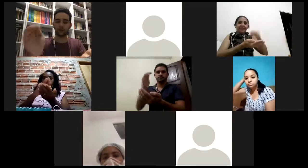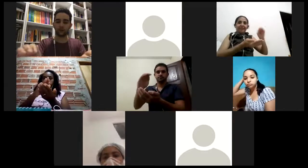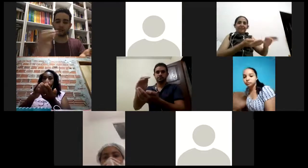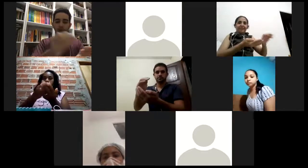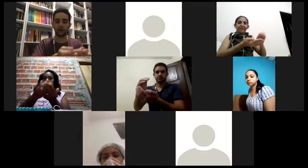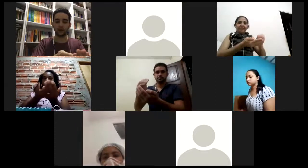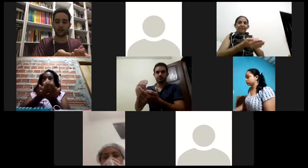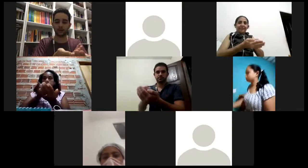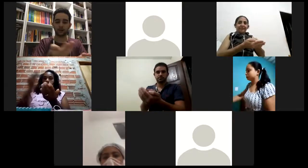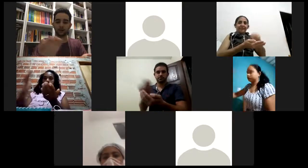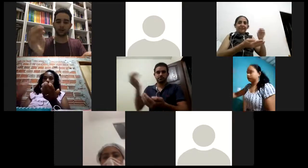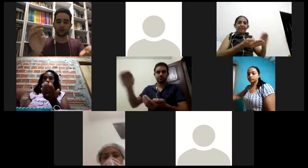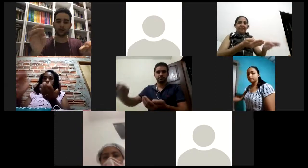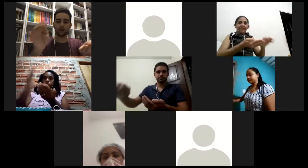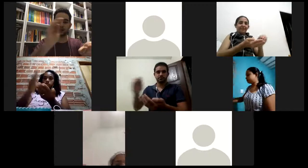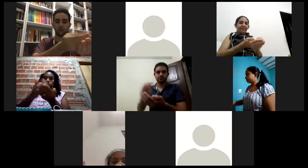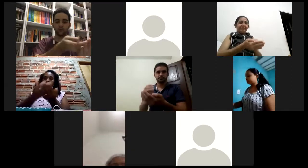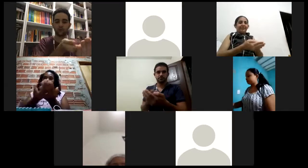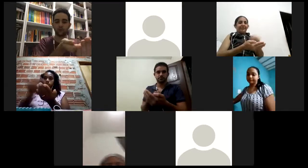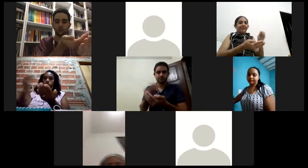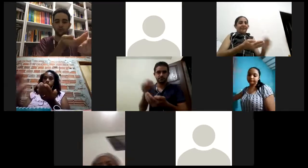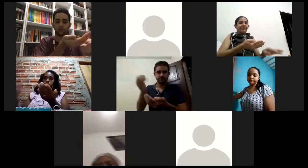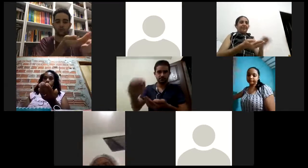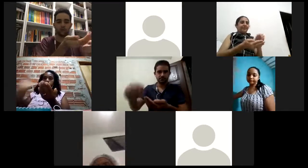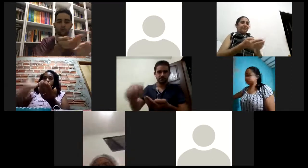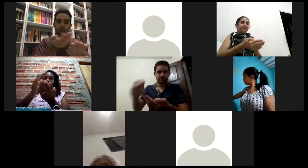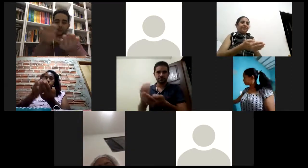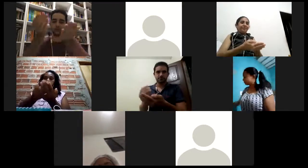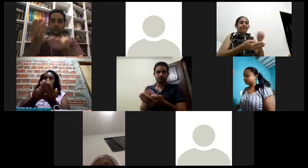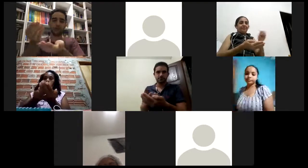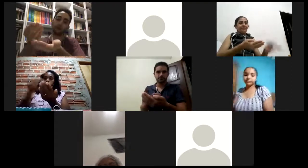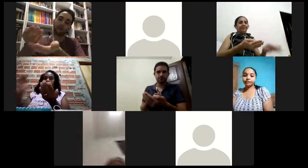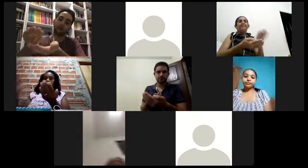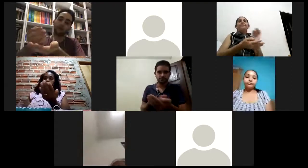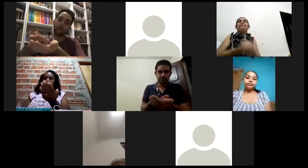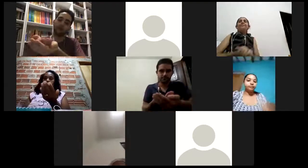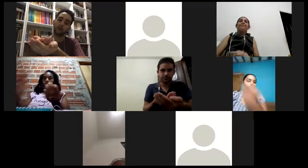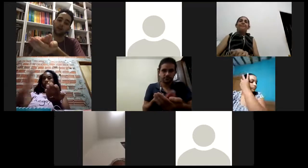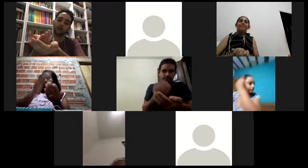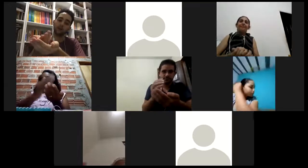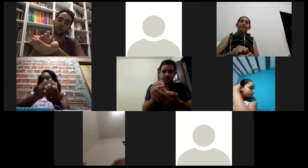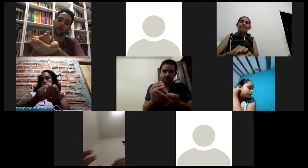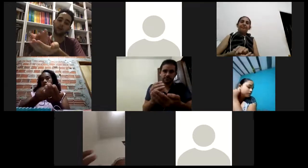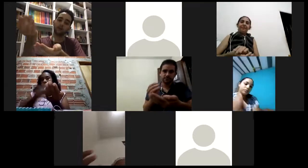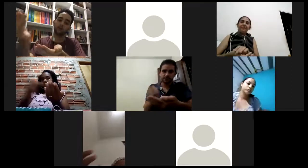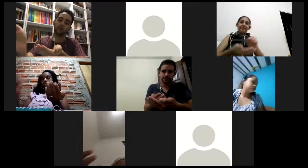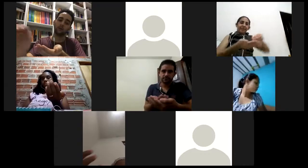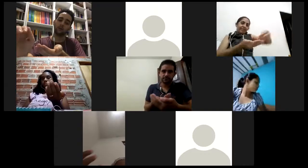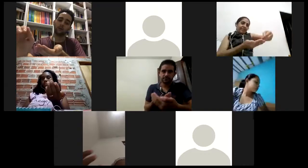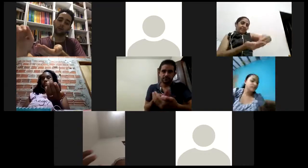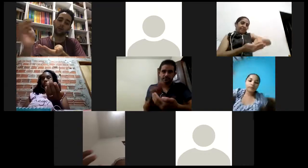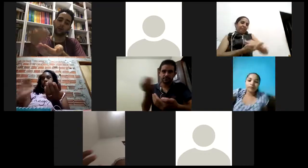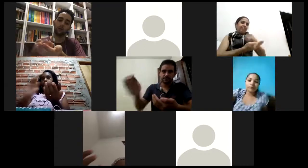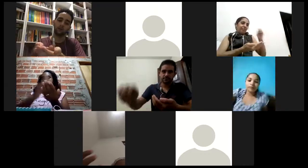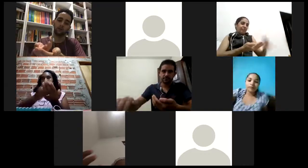em um prato. Abacate. Tira de uma mão, vou botar mais pra cá minha mão para vocês verem. Tira dessa mão e